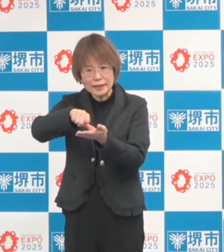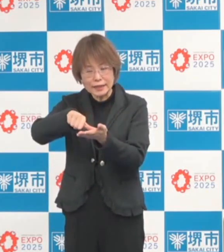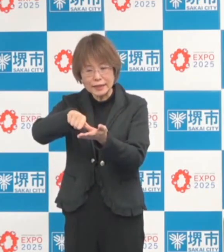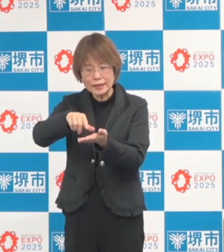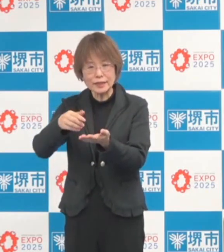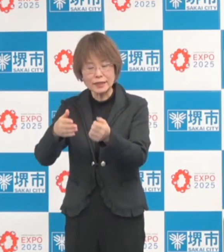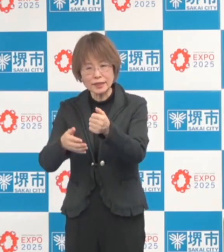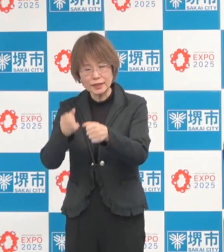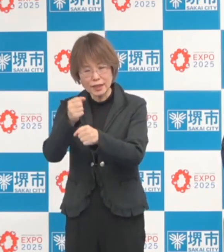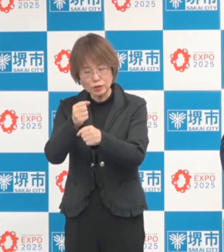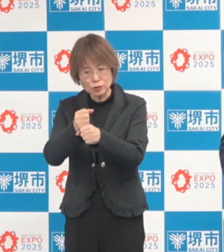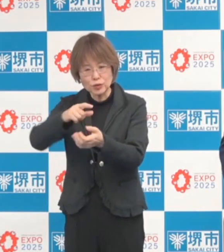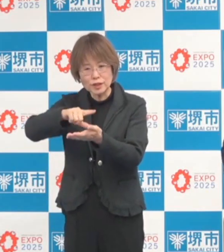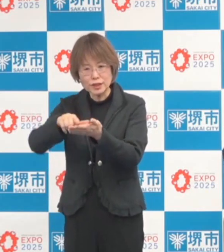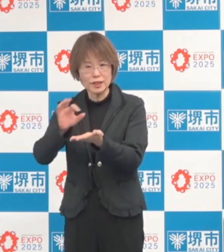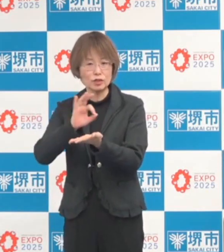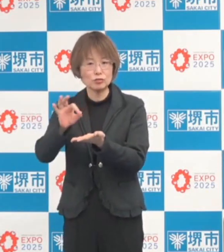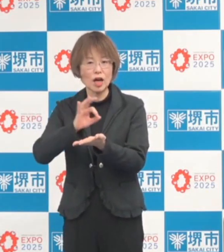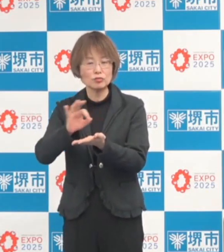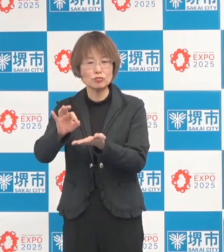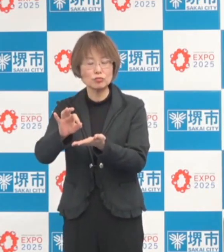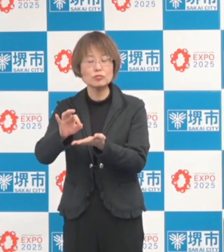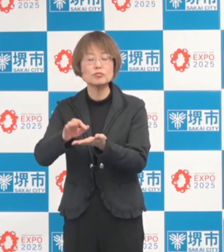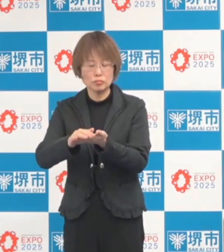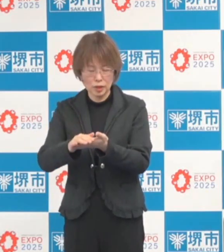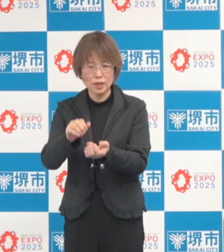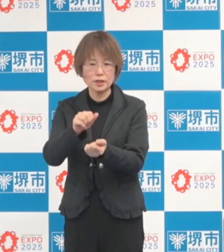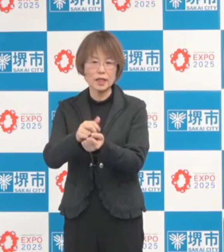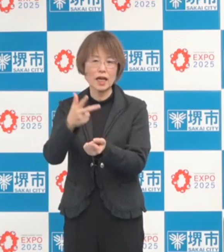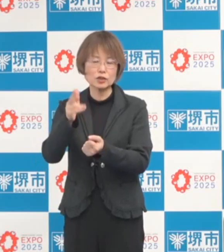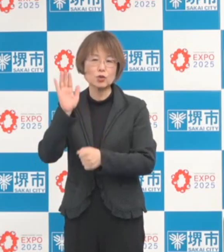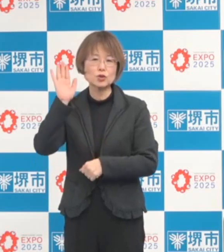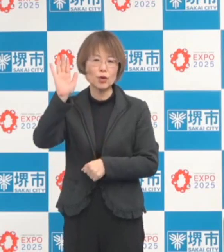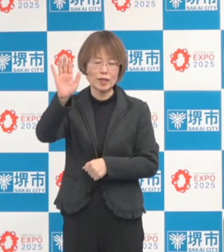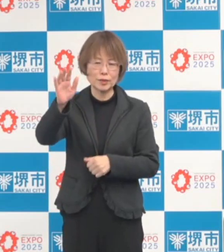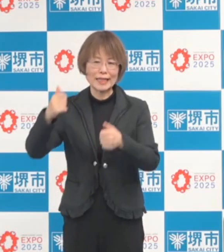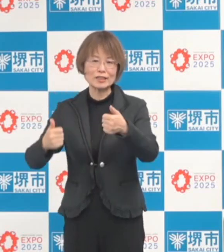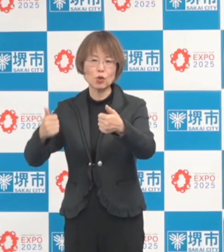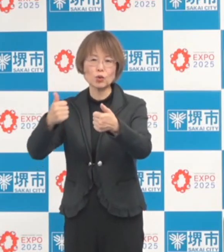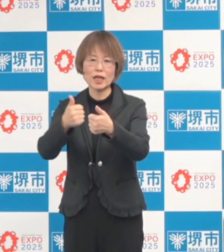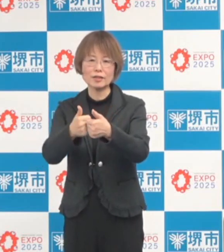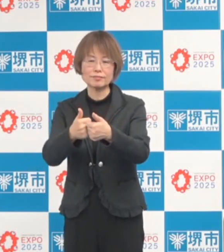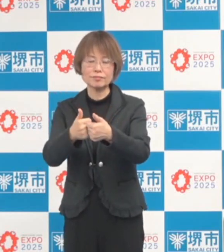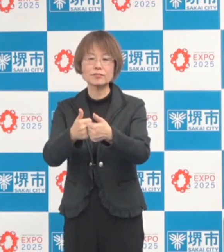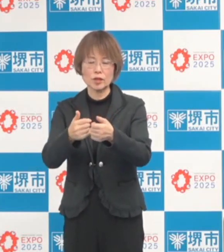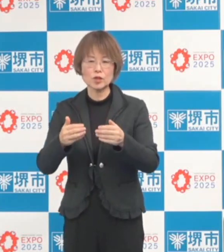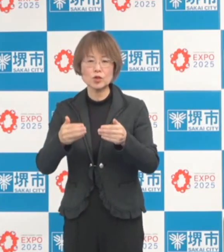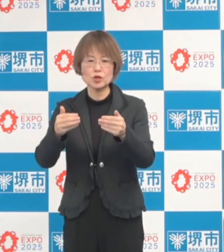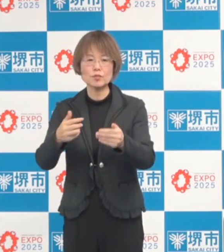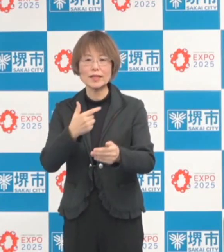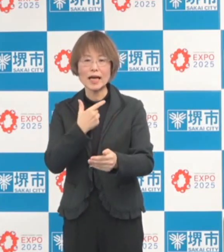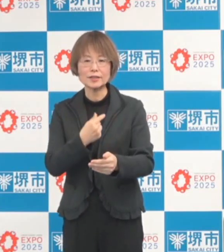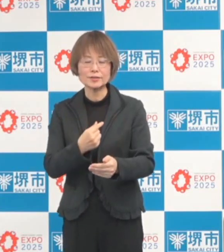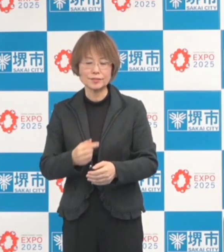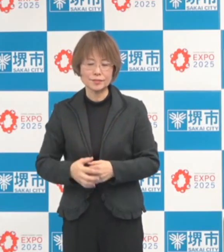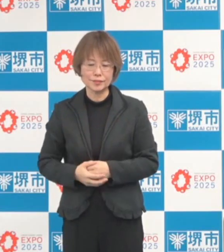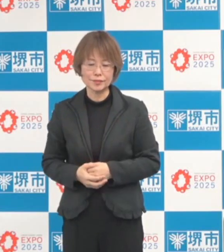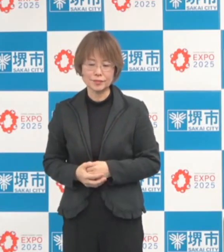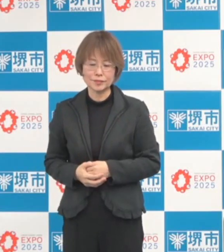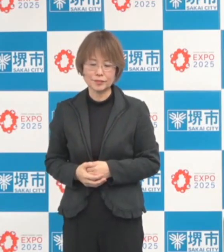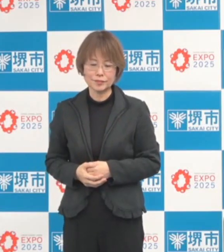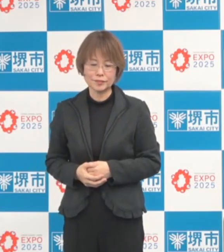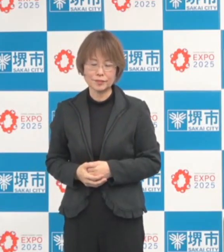ていくことによって、堺市の将来に向けた未来に向けた挑戦、 進めていきたいと思っておりますし、